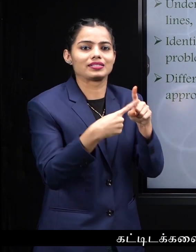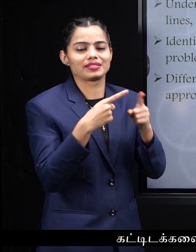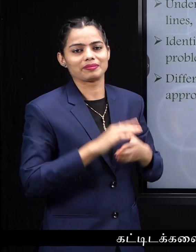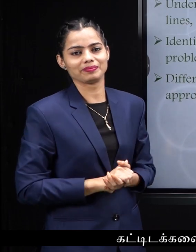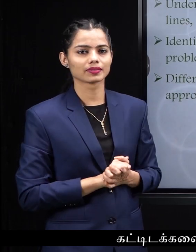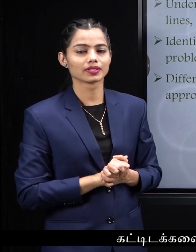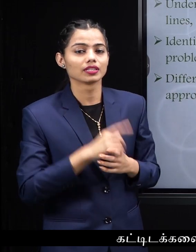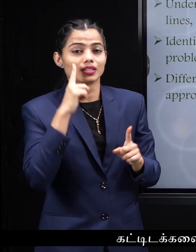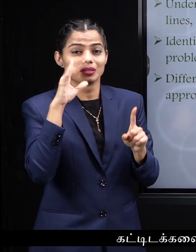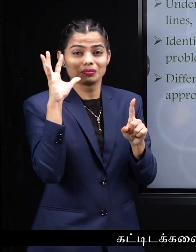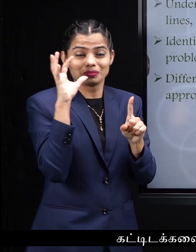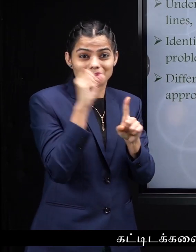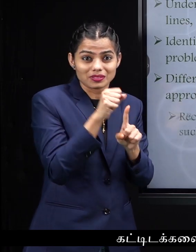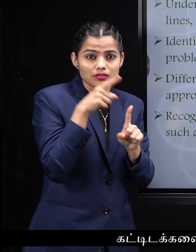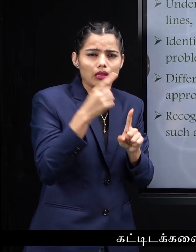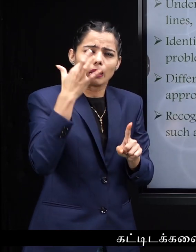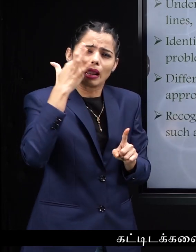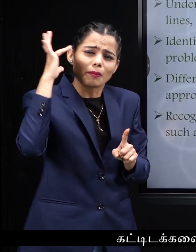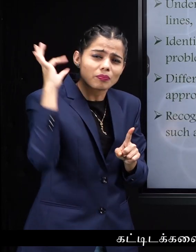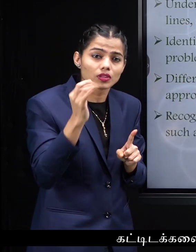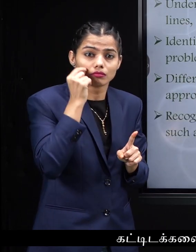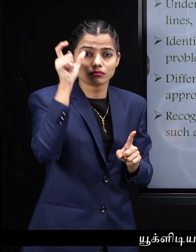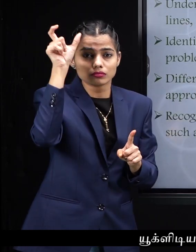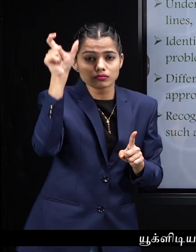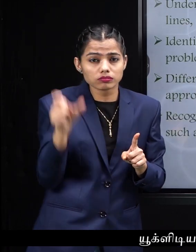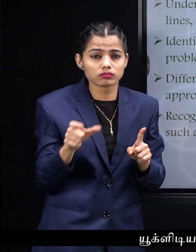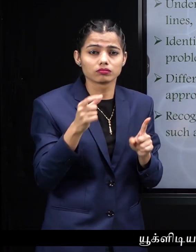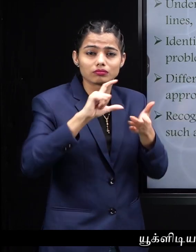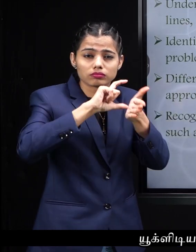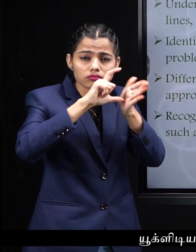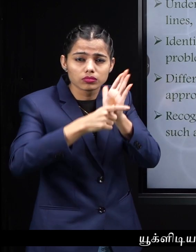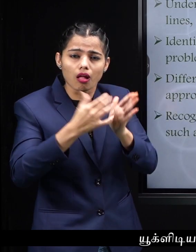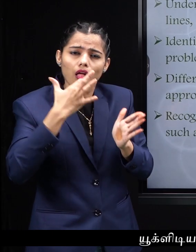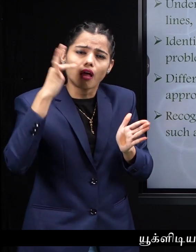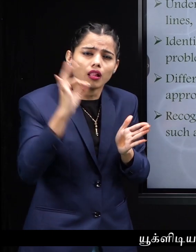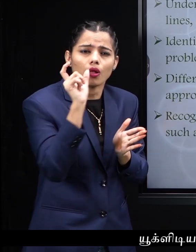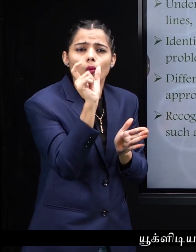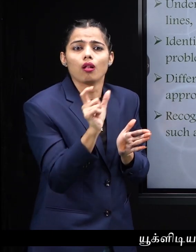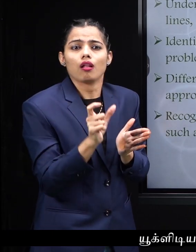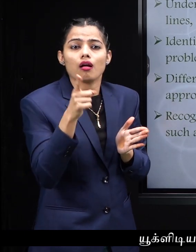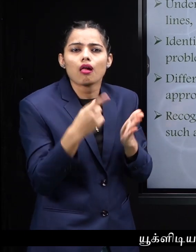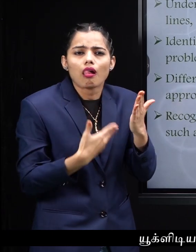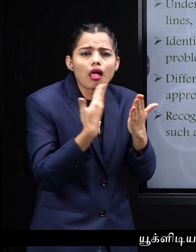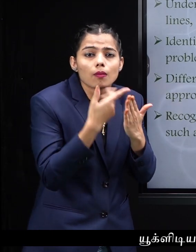கட்டிடக்கலை மற்றும் பொறியியல் போன்ற நிஜ உலக பயன்பாடுகளில் யூக்ளிடியன் வடிவவியலின் முக்கியத்துவத்தை அங்கீகரிப்பீர்கள்.